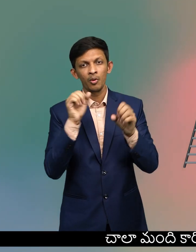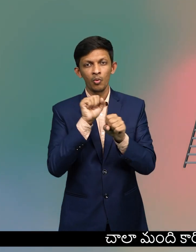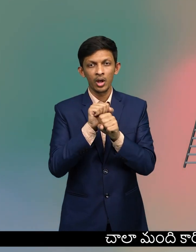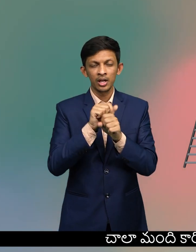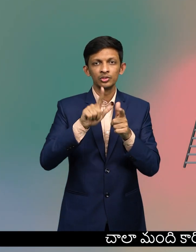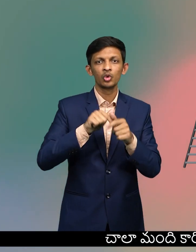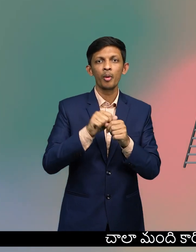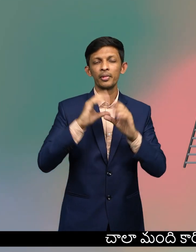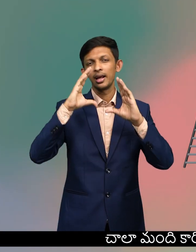కోల్పోయారు.